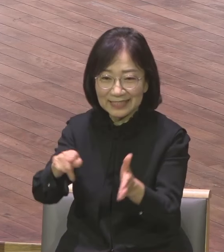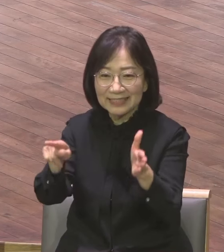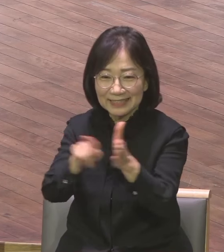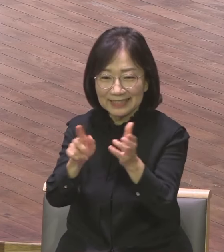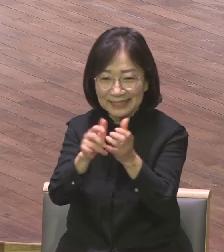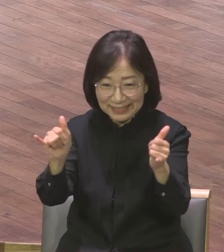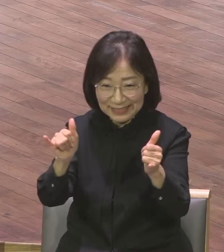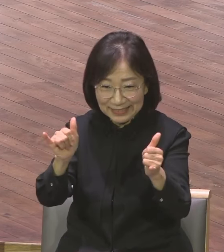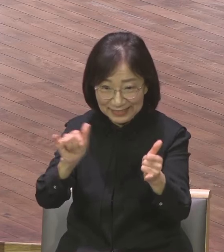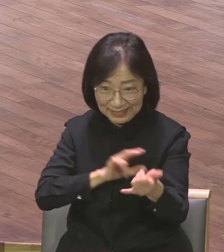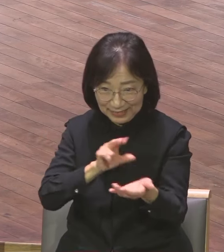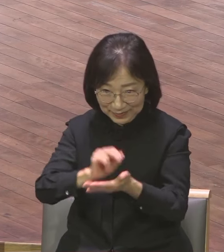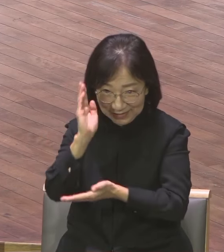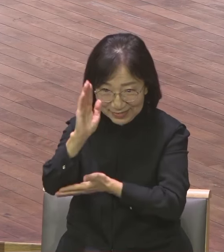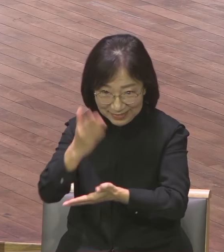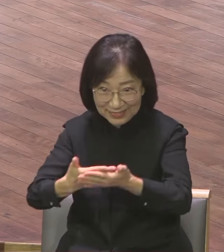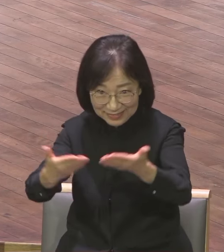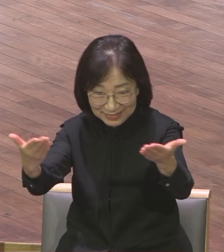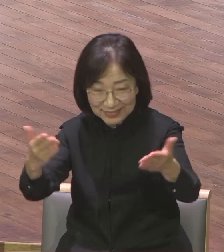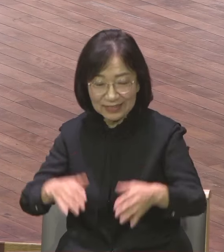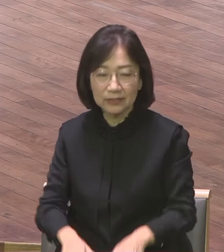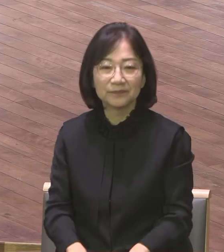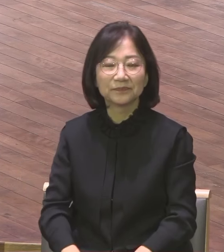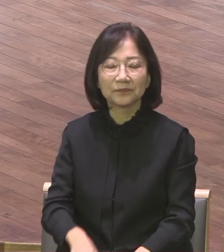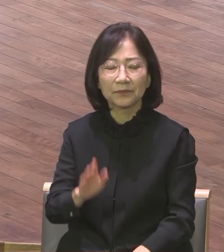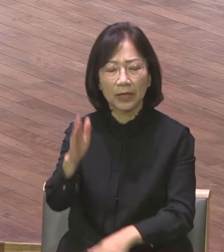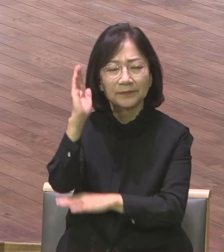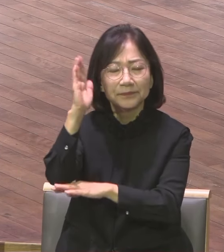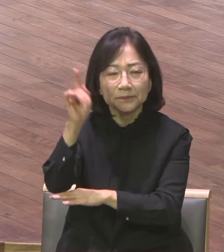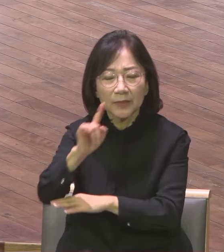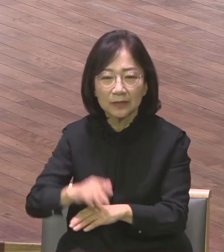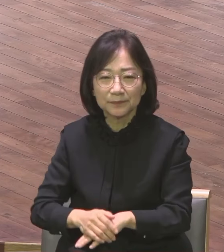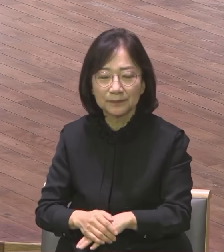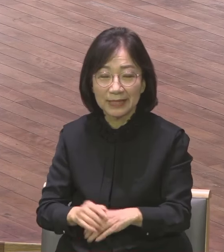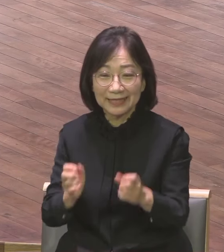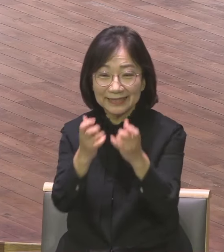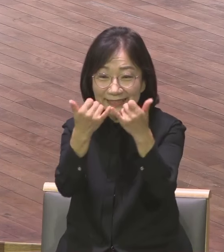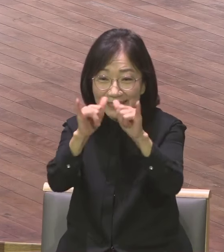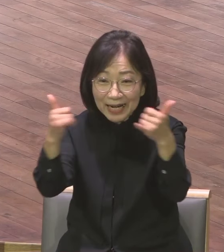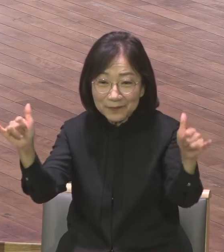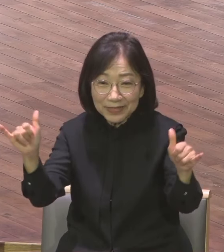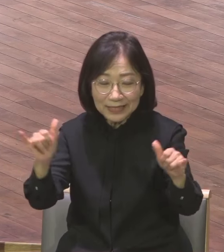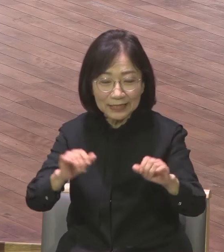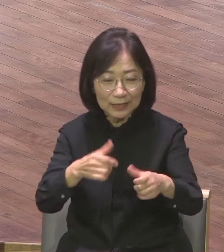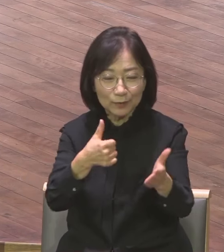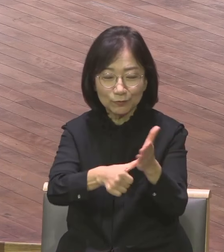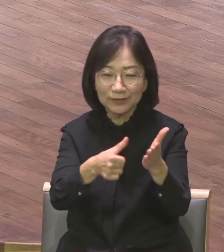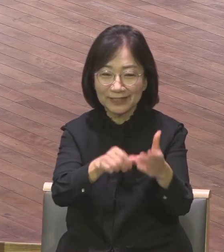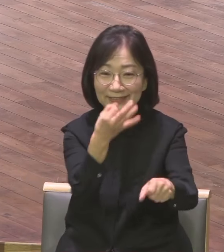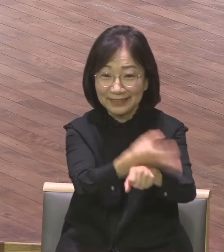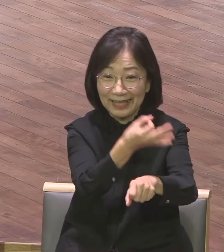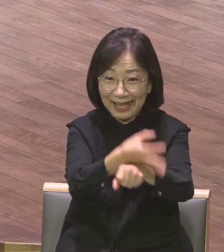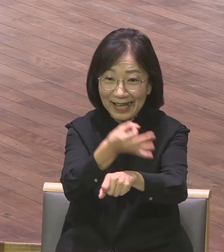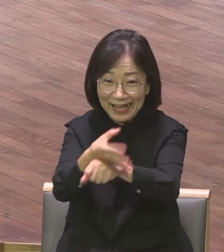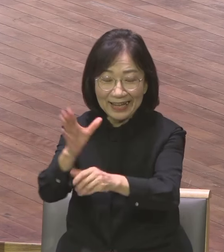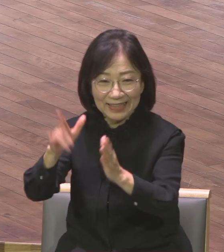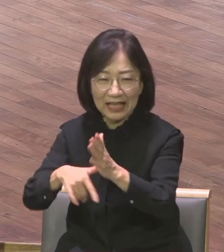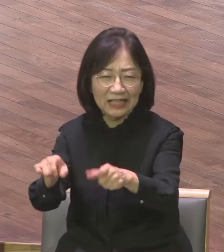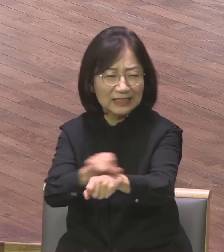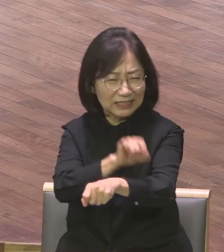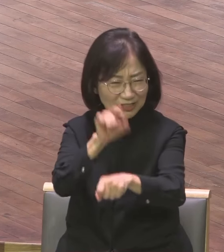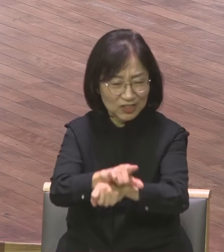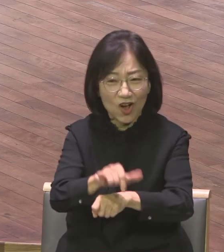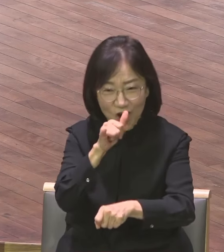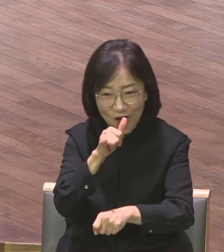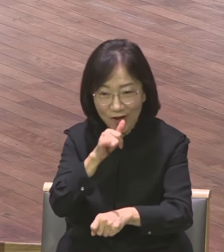드립니다. 이런 말이 있지요. 미국 사람들은 물건을 그렇게 사러 가서